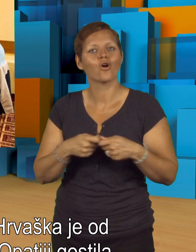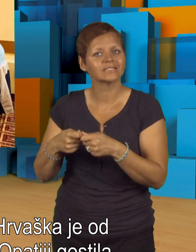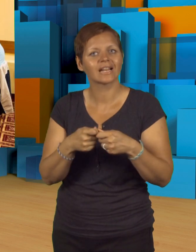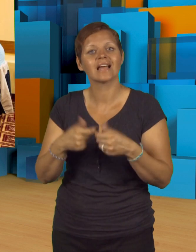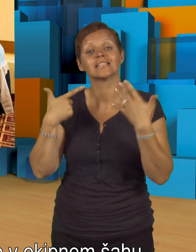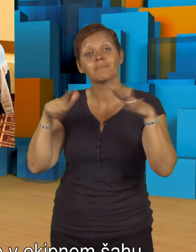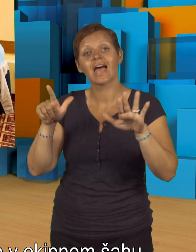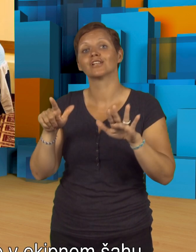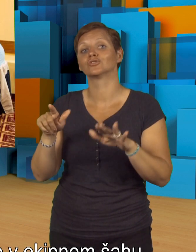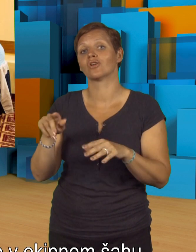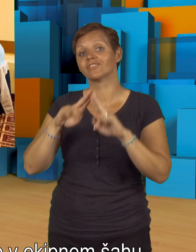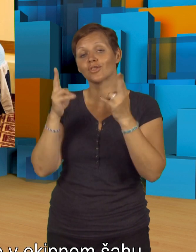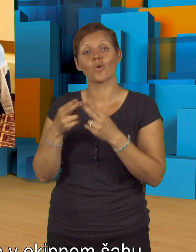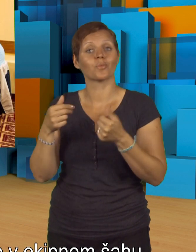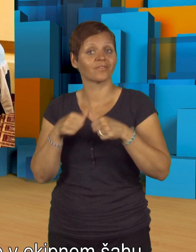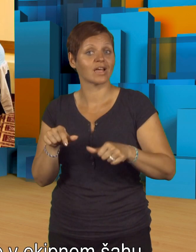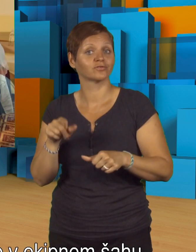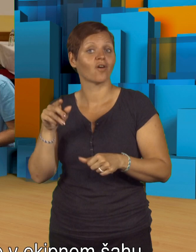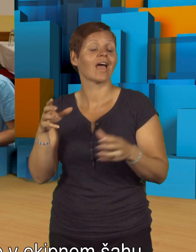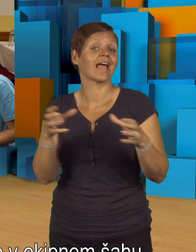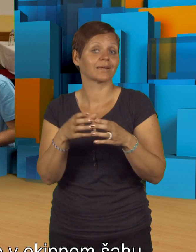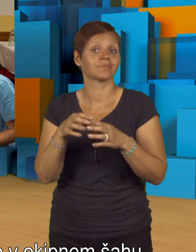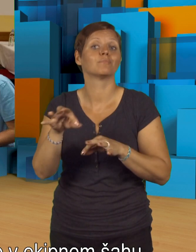svetovno prvenstvo v ekipnem šahu.